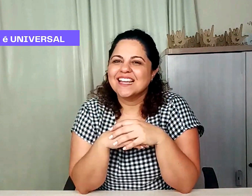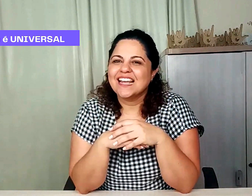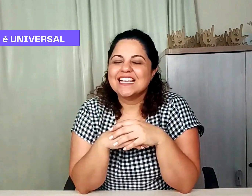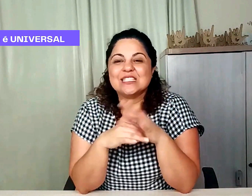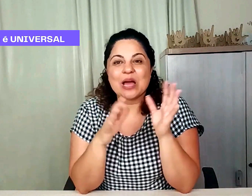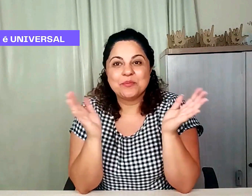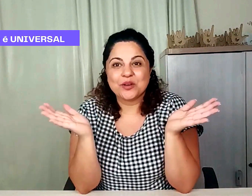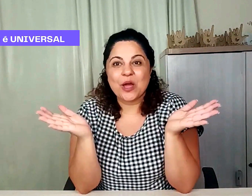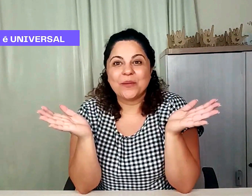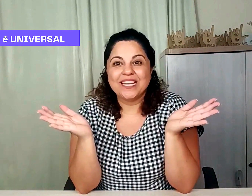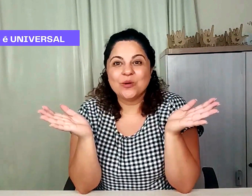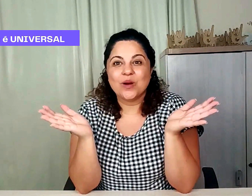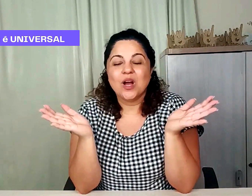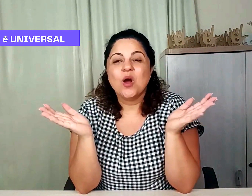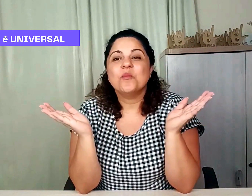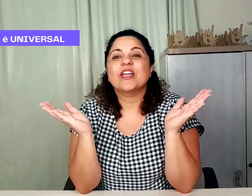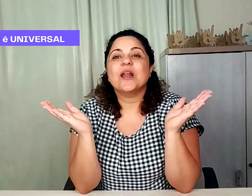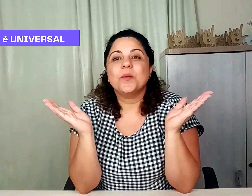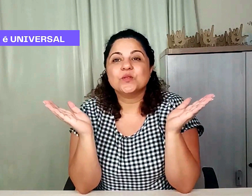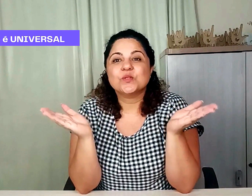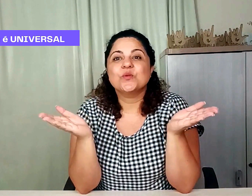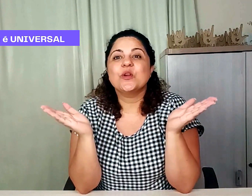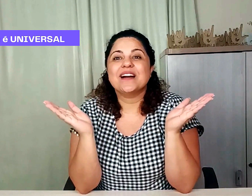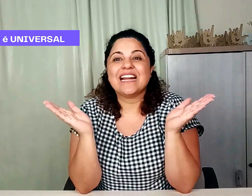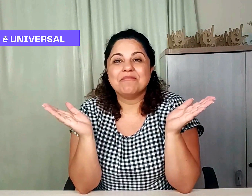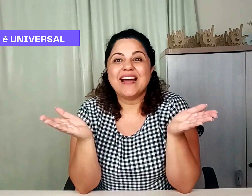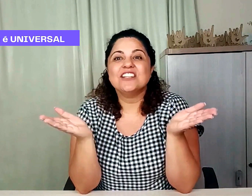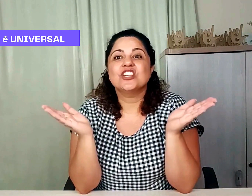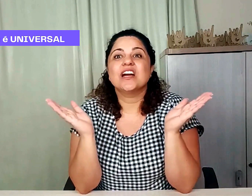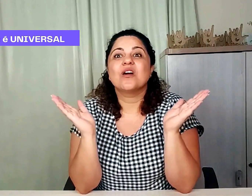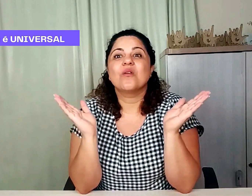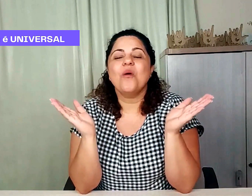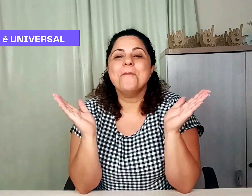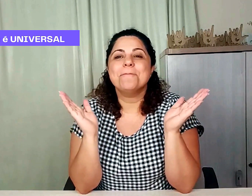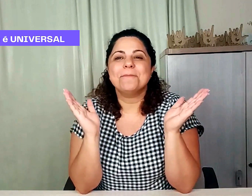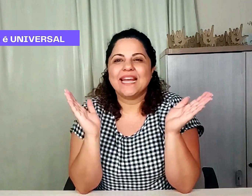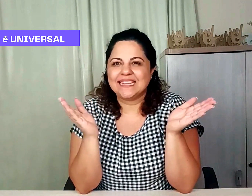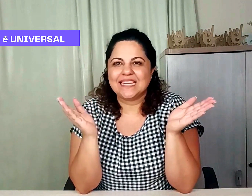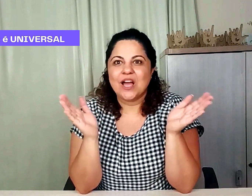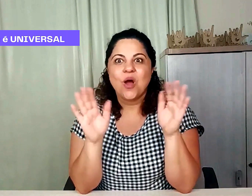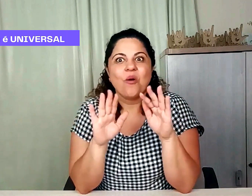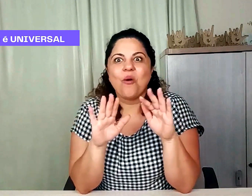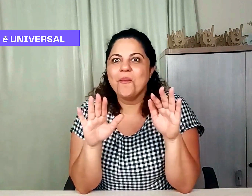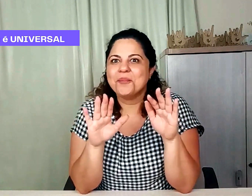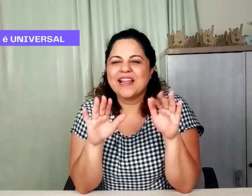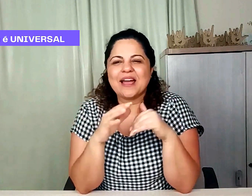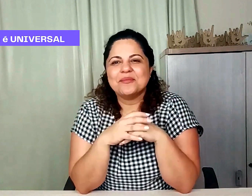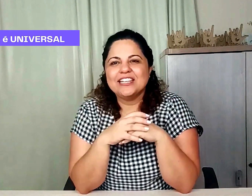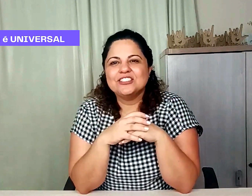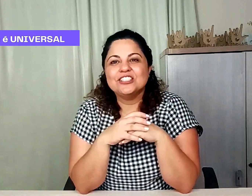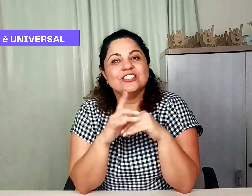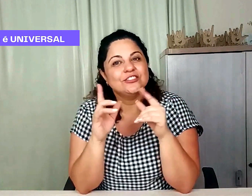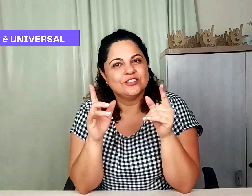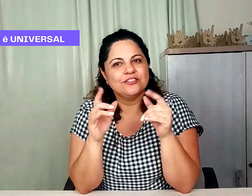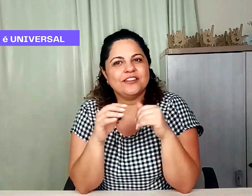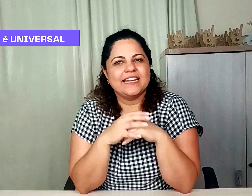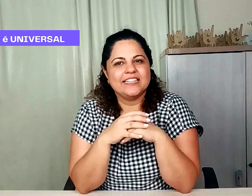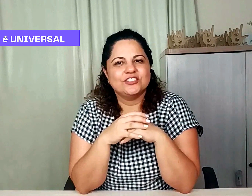E sabe por que é uma língua? Porque ela possui uma gramática completa, completamente diferente